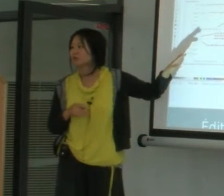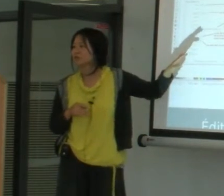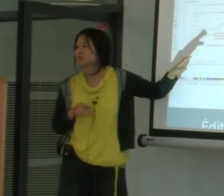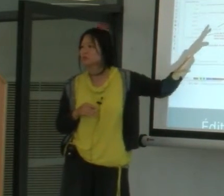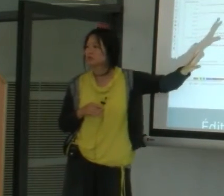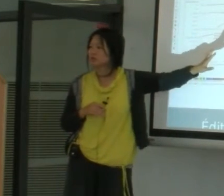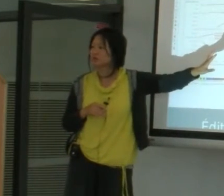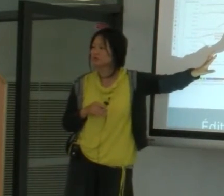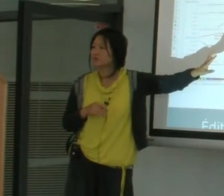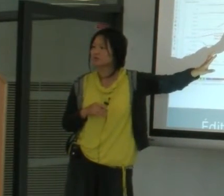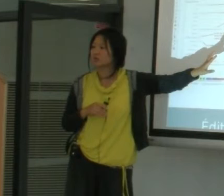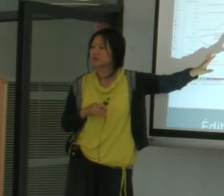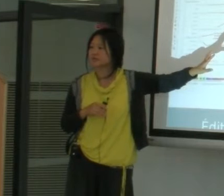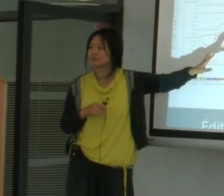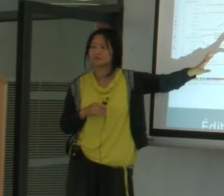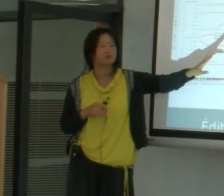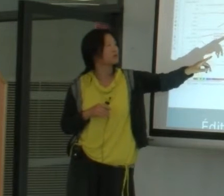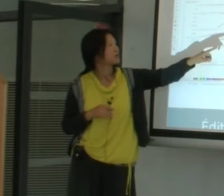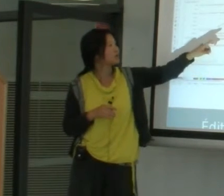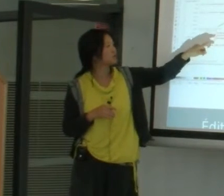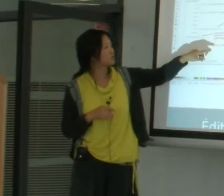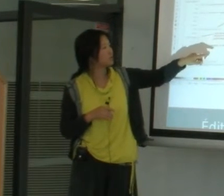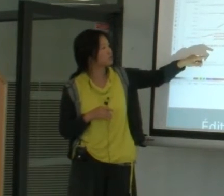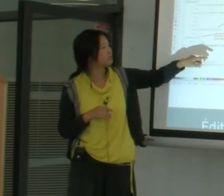voilà, en fait, on donne un dessin